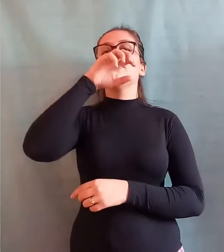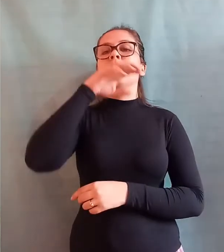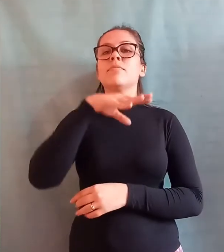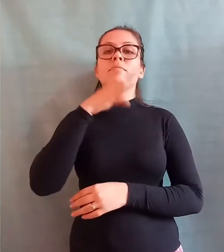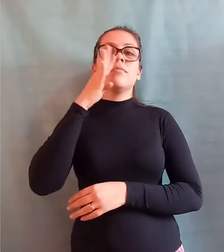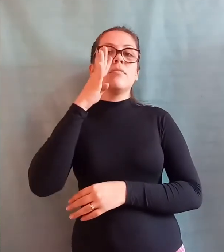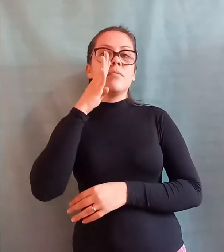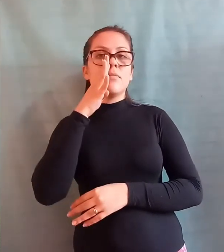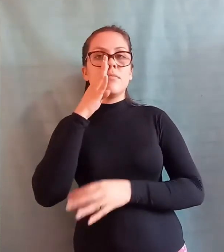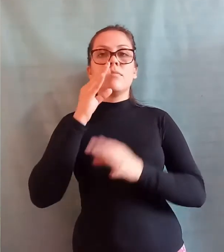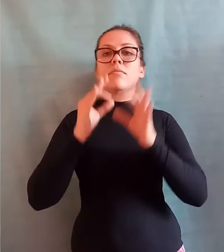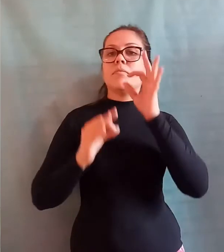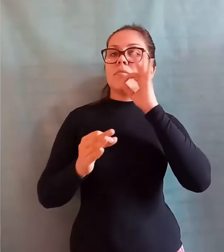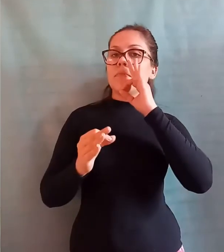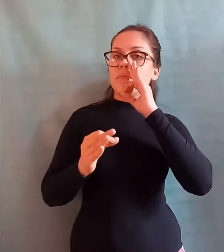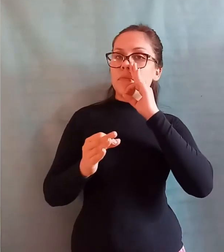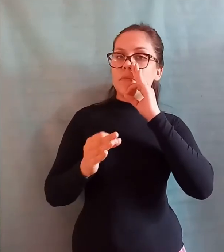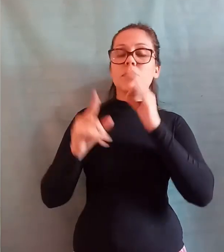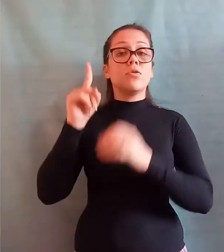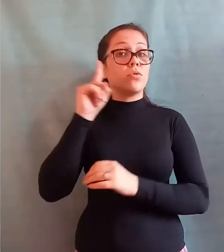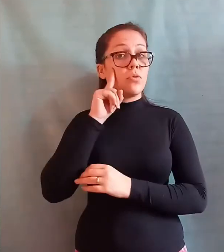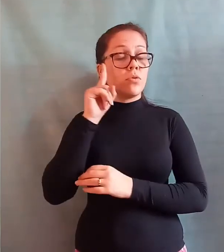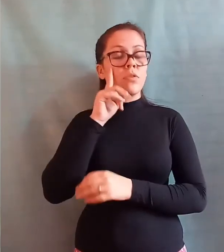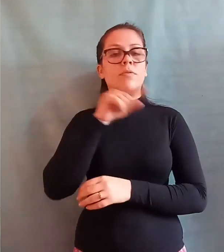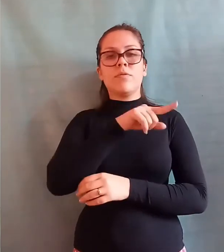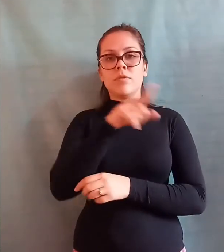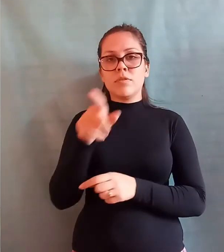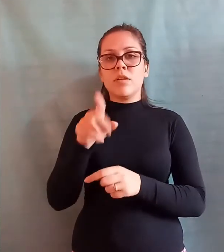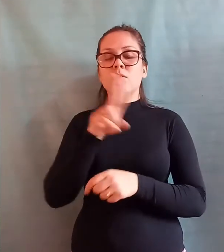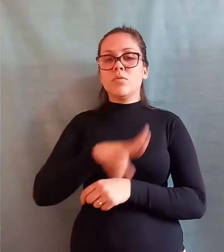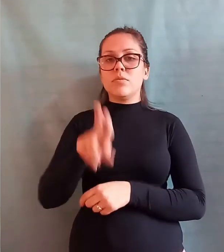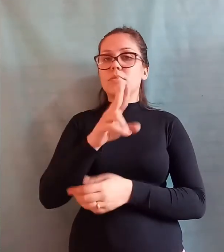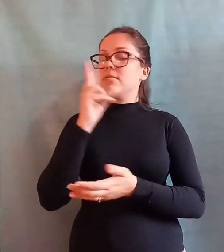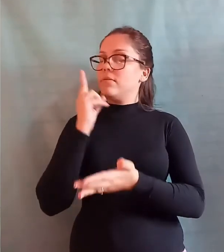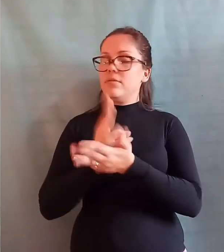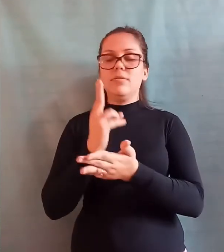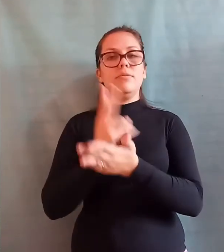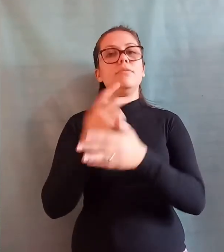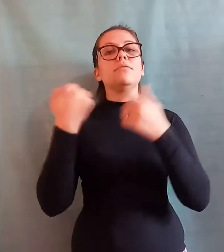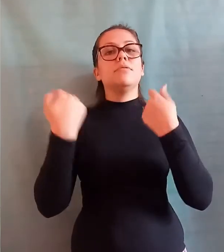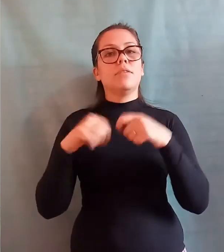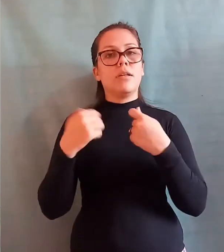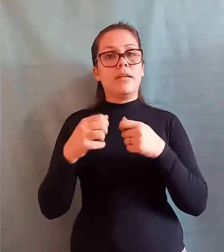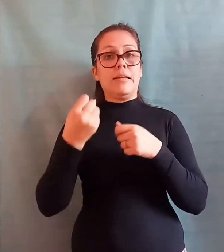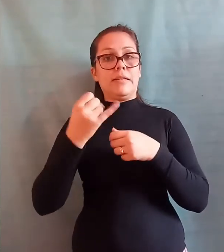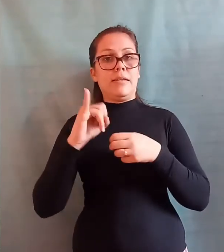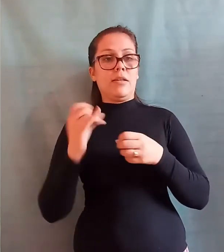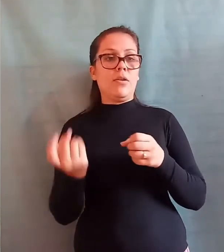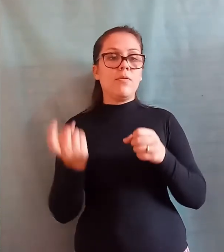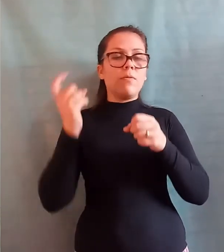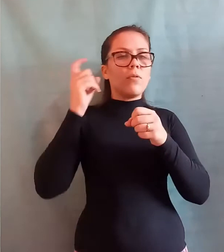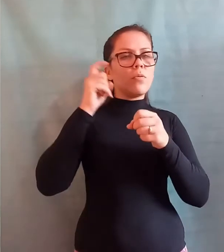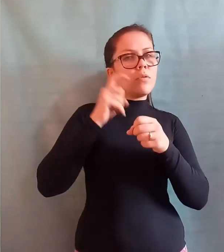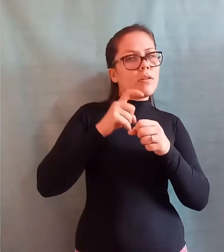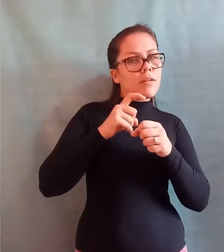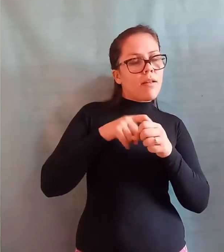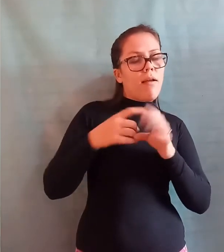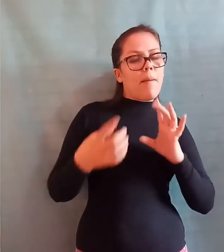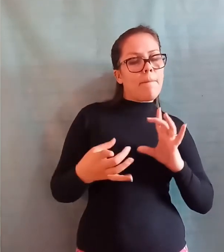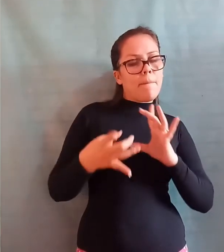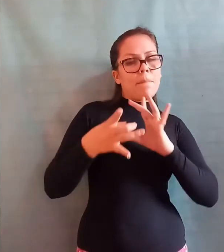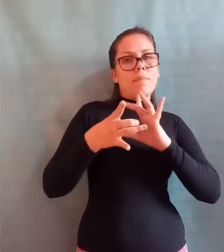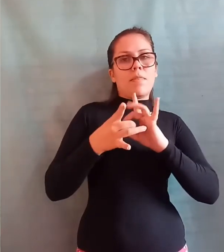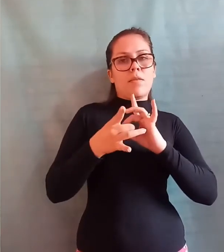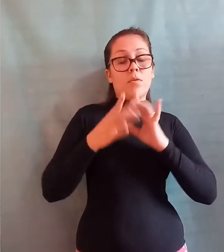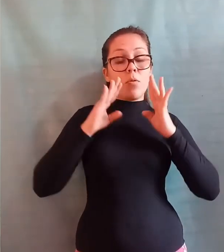narinas alternadas no seu dia a dia, no dia a dia de vocês, sempre que vocês precisarem voltar um pouquinho para o eixo,